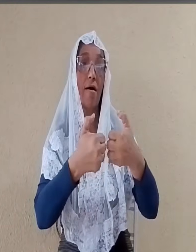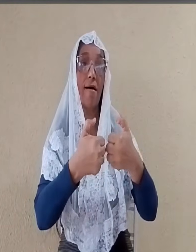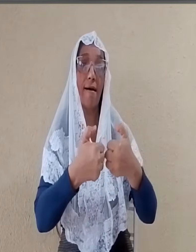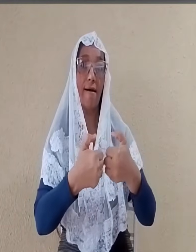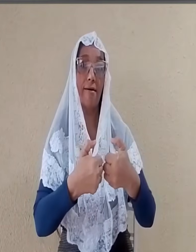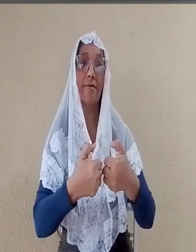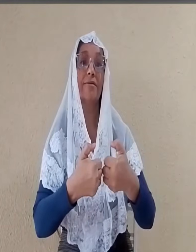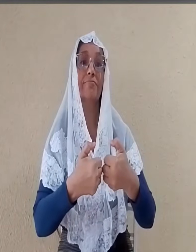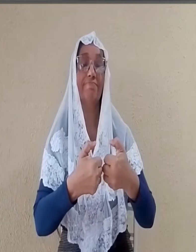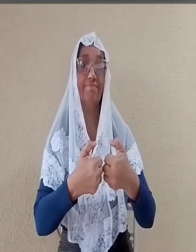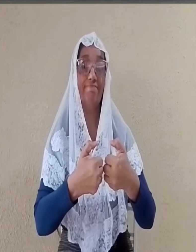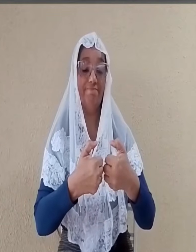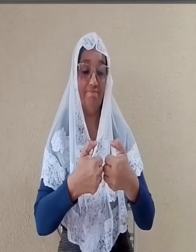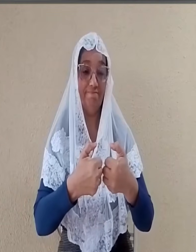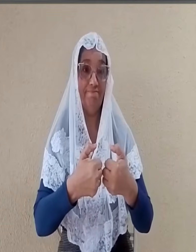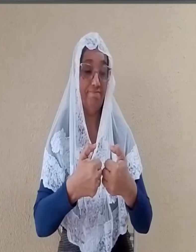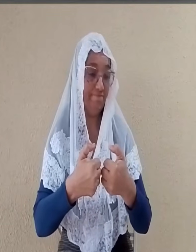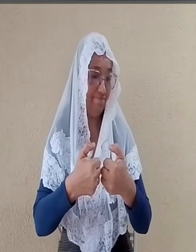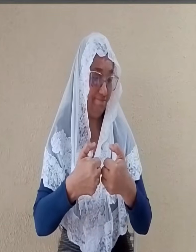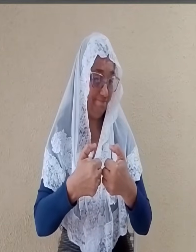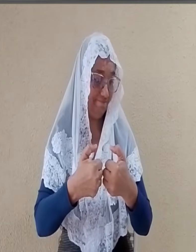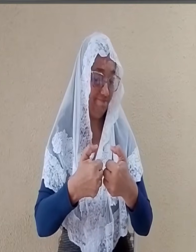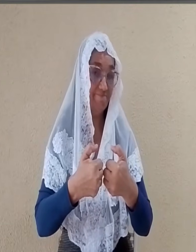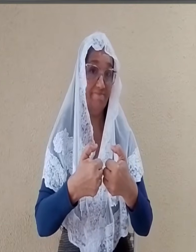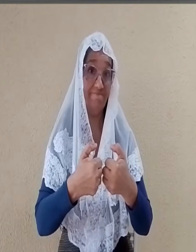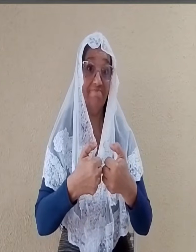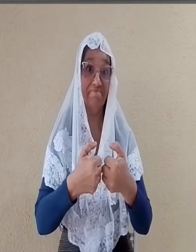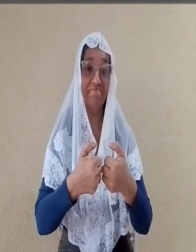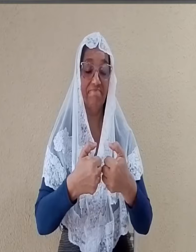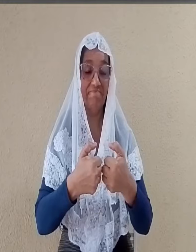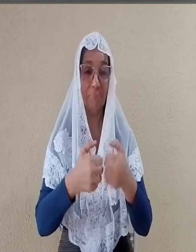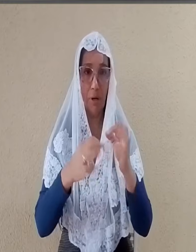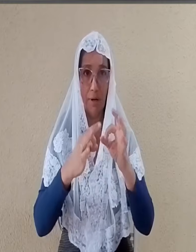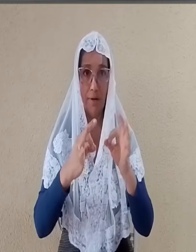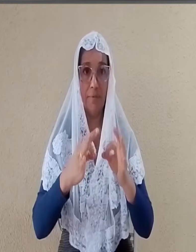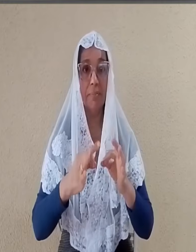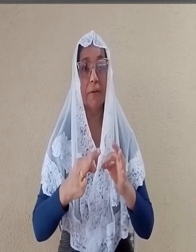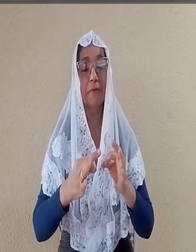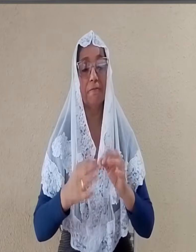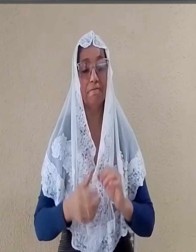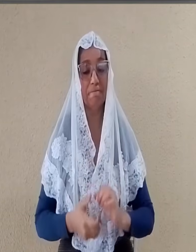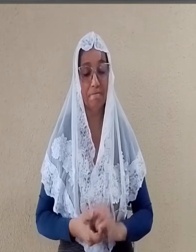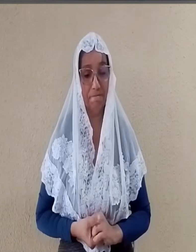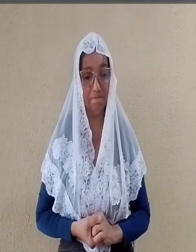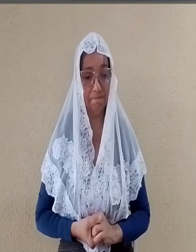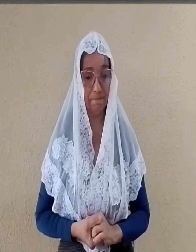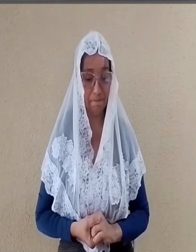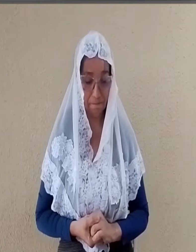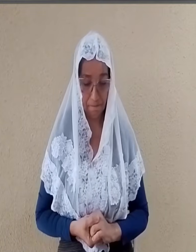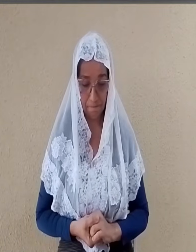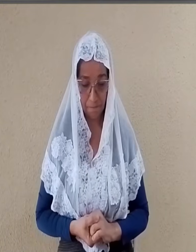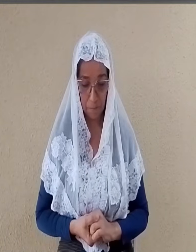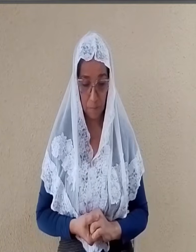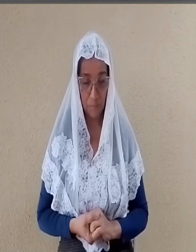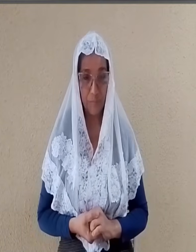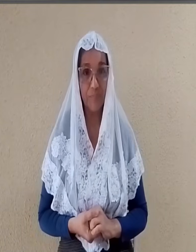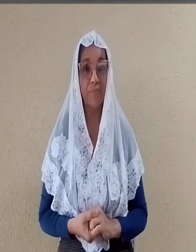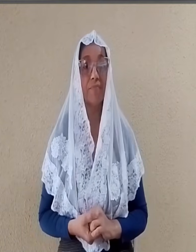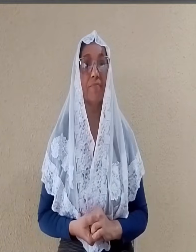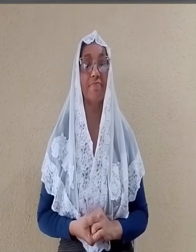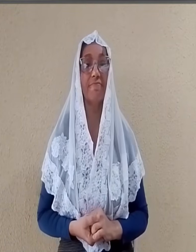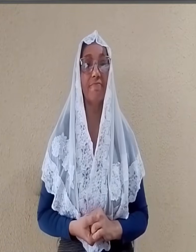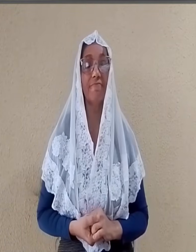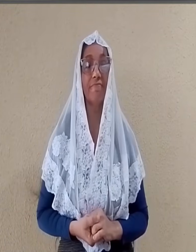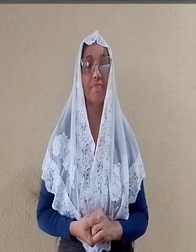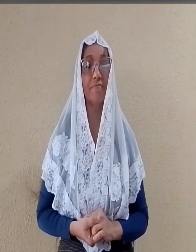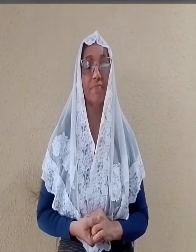que desceu lá quando o povo estava andando no deserto, irmão, era Jesus Cristo. Era o pão que descia do